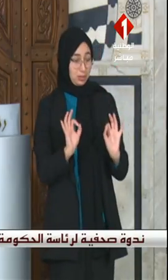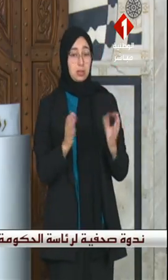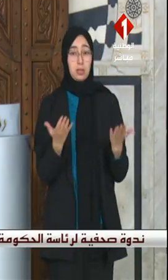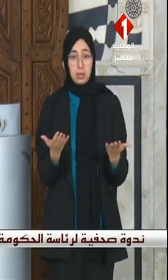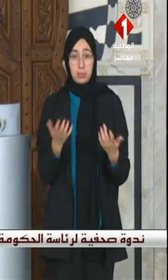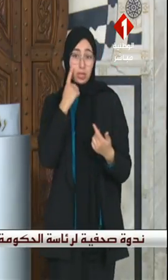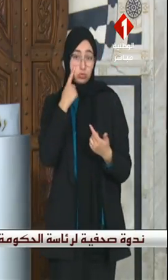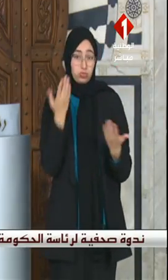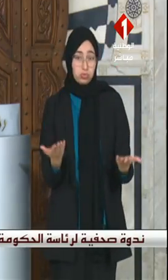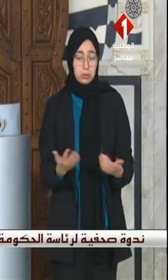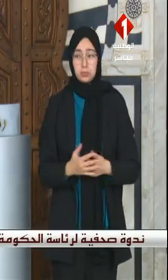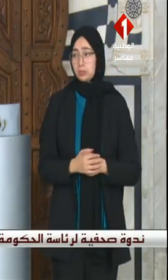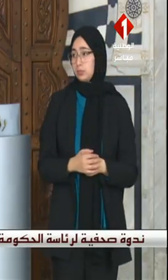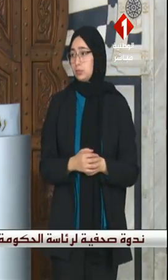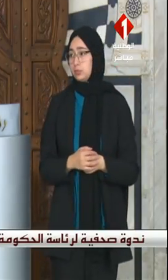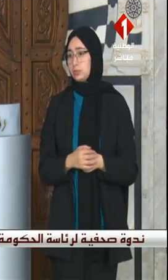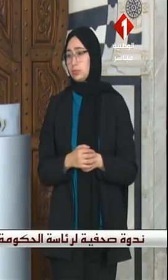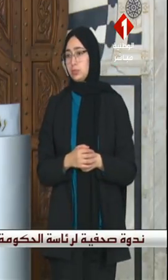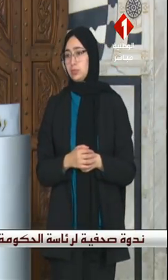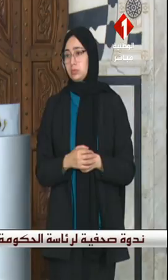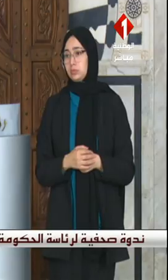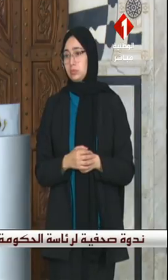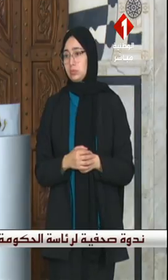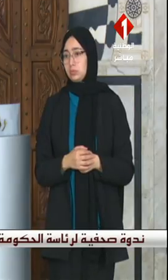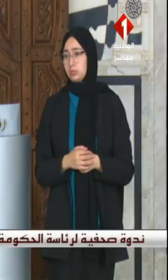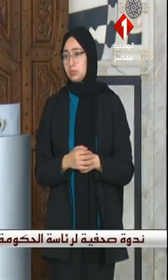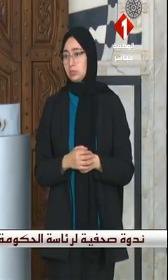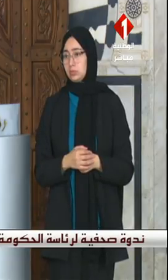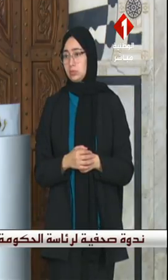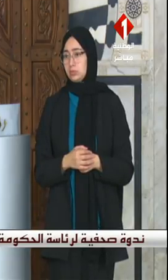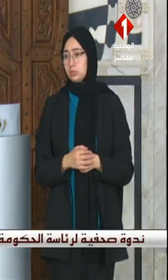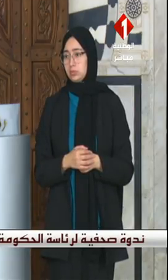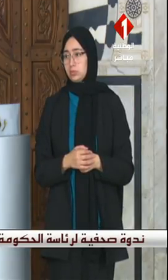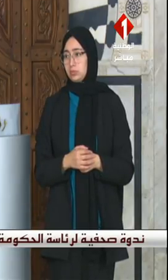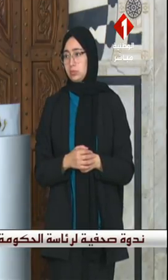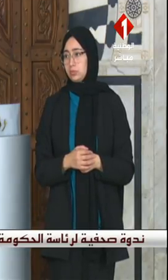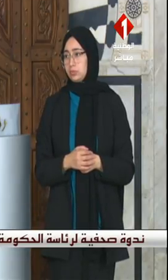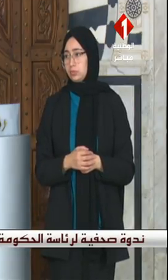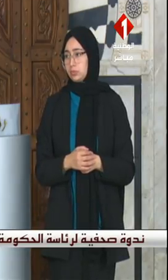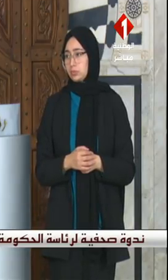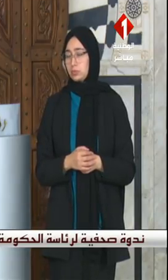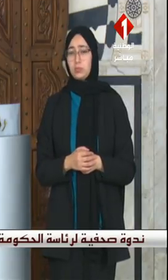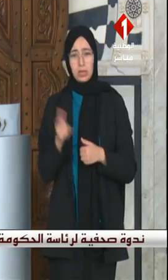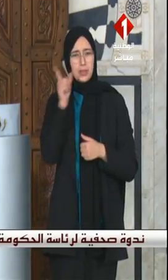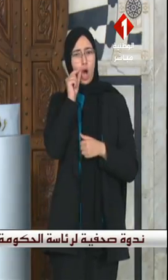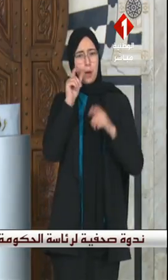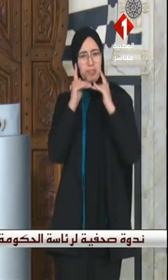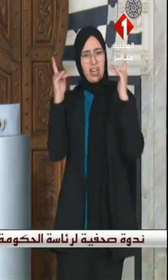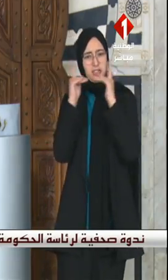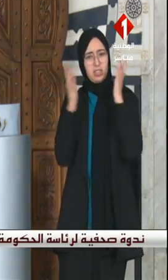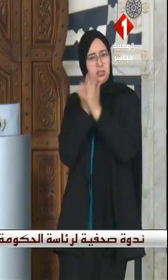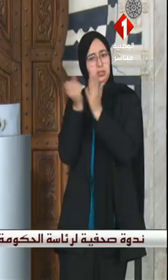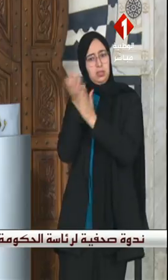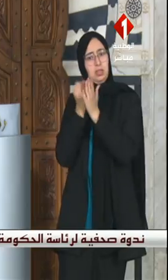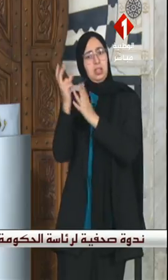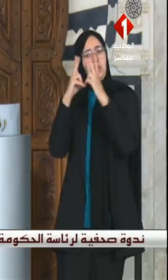اللي احنا نراقبوا فيه. تفضل سيد الوزير واعطاكم المعطيات الكل اللي تخص